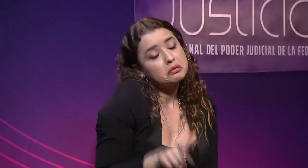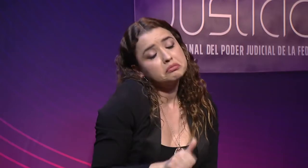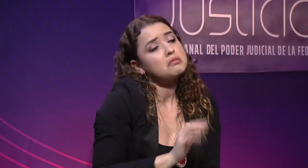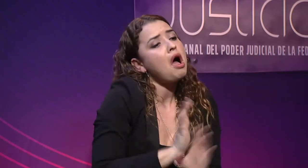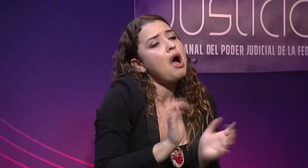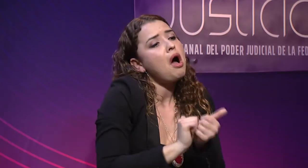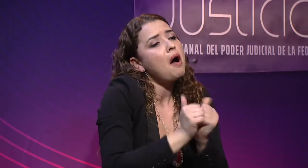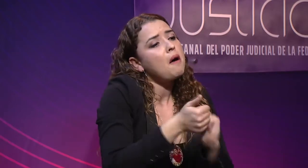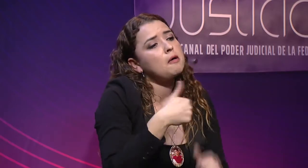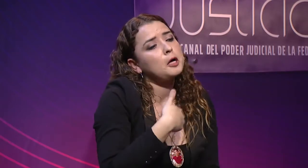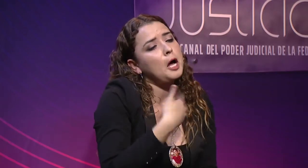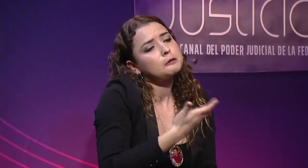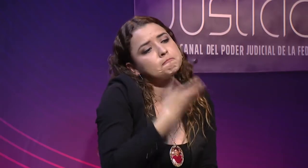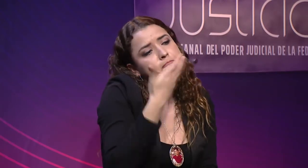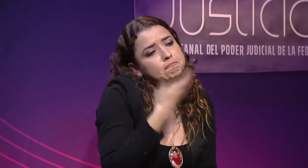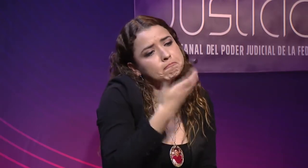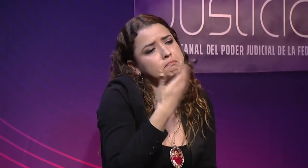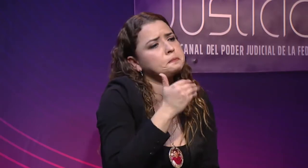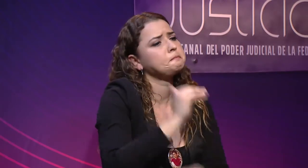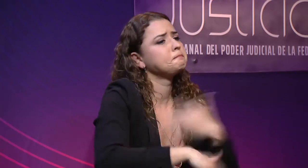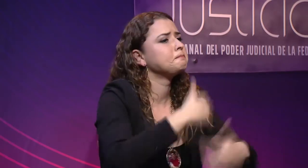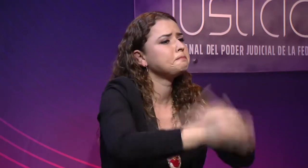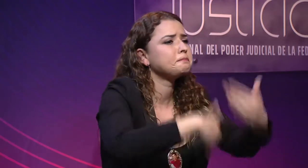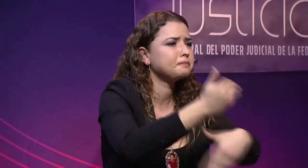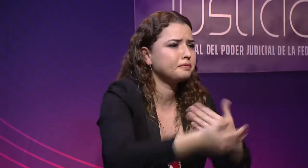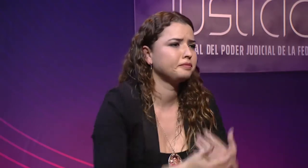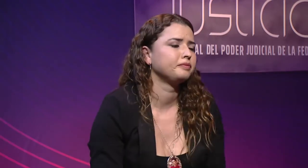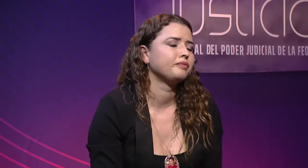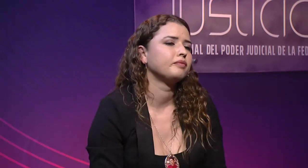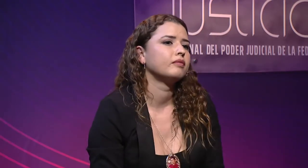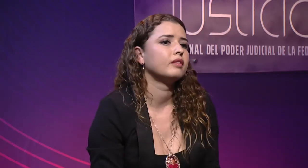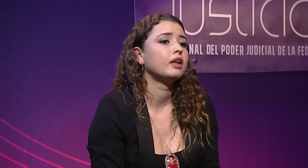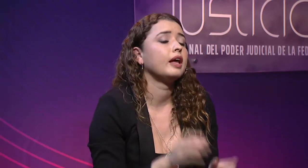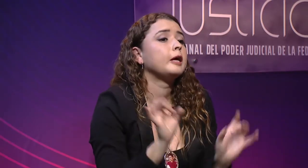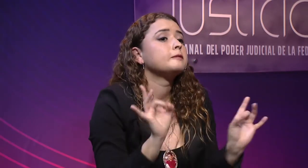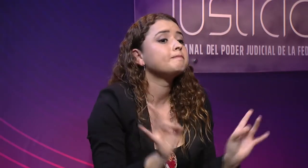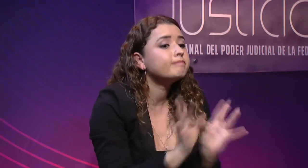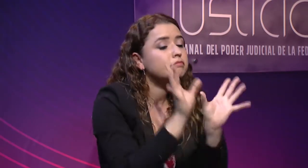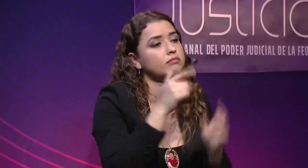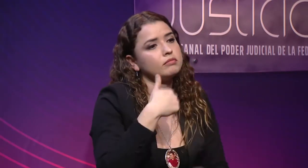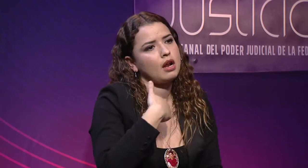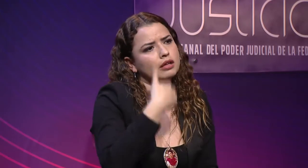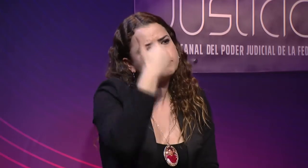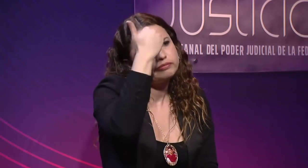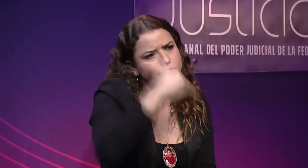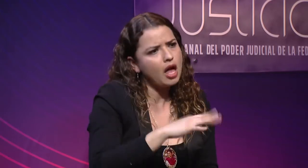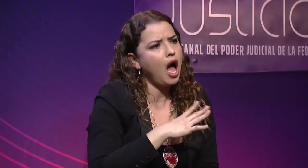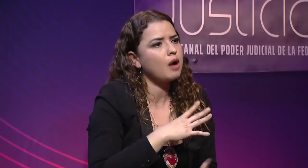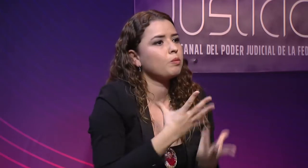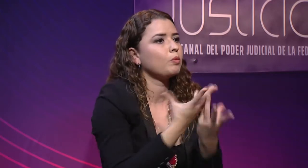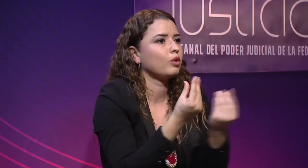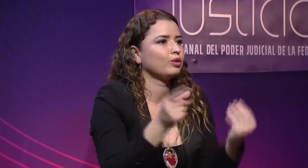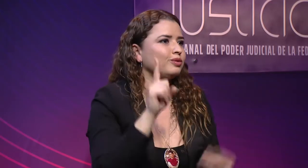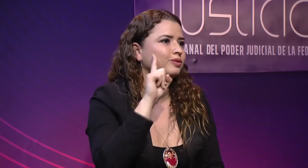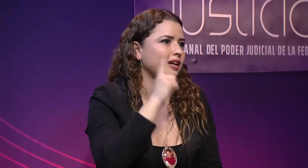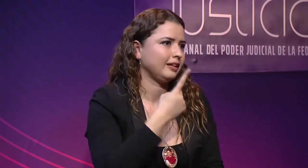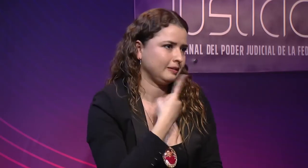quieren. Pero así ya estoy acostumbrada, así ha avanzado mi vida. Sin embargo, creo que a veces,